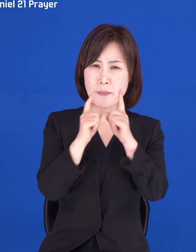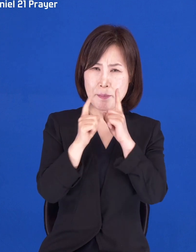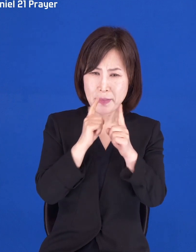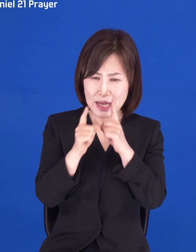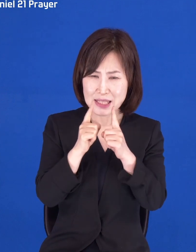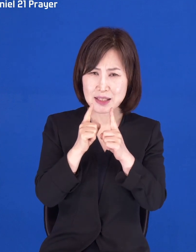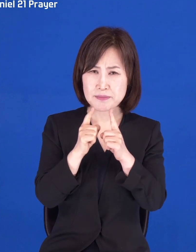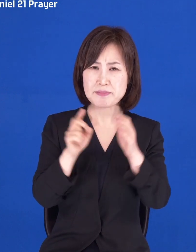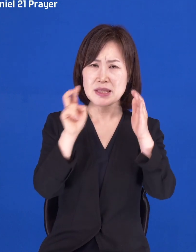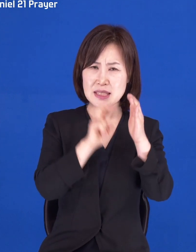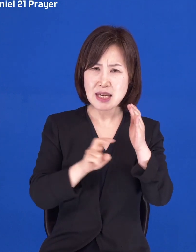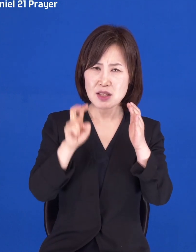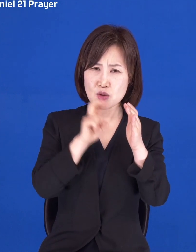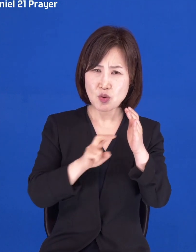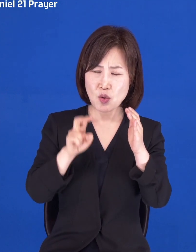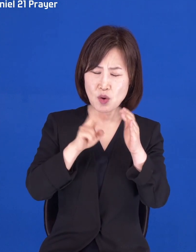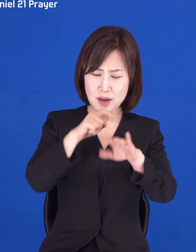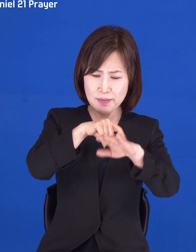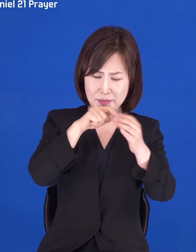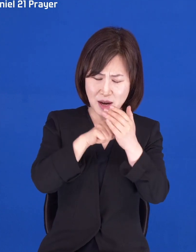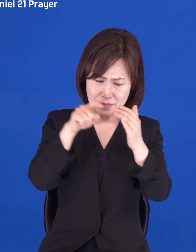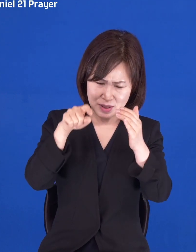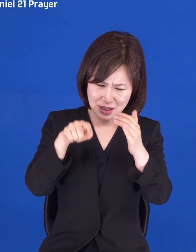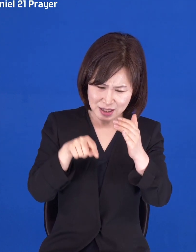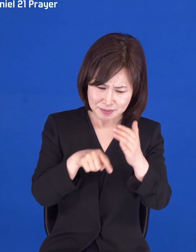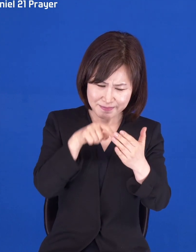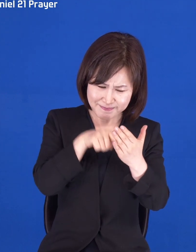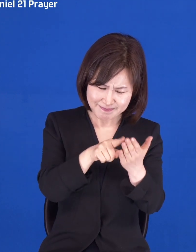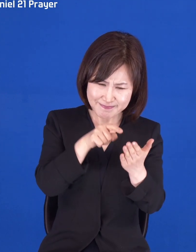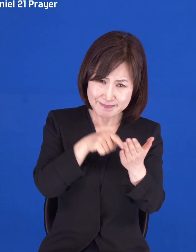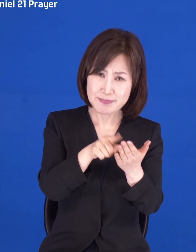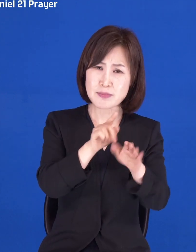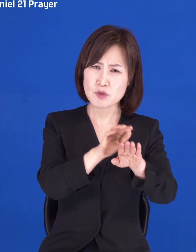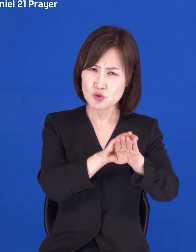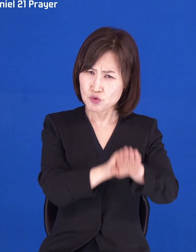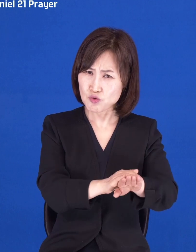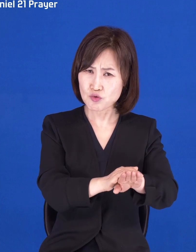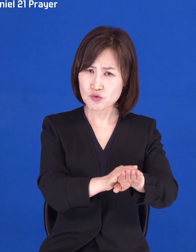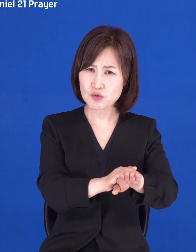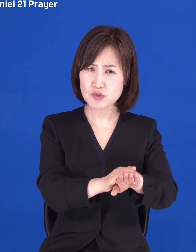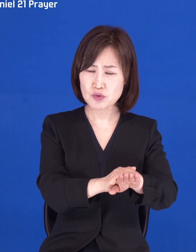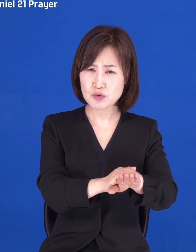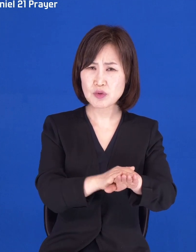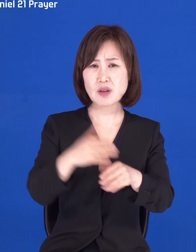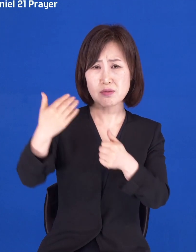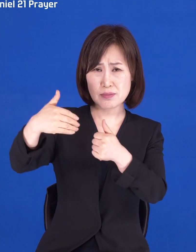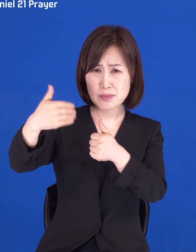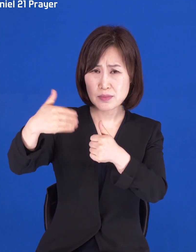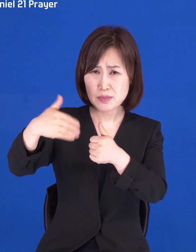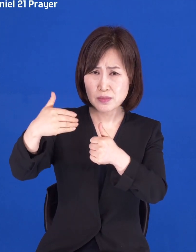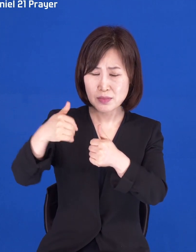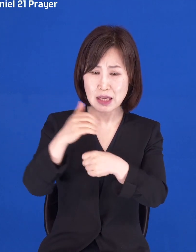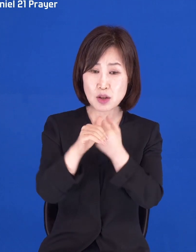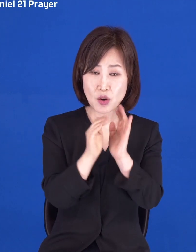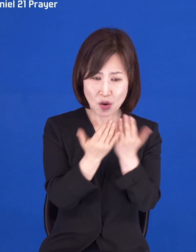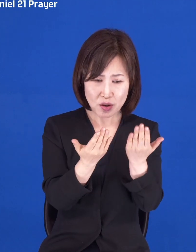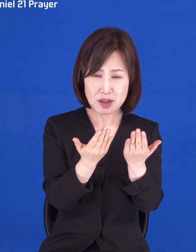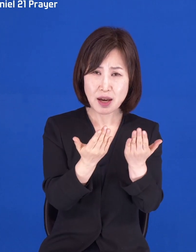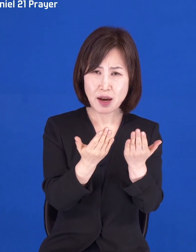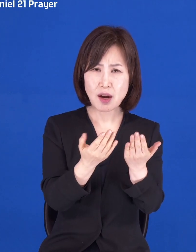찬송가들을 마음속 깊이 잘 새기고 간직하고 있으면 된다고, 성경책이